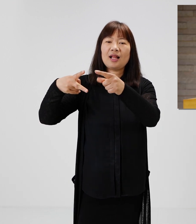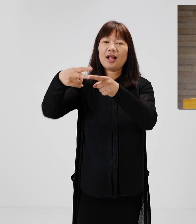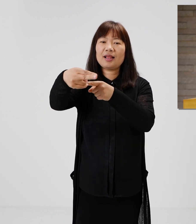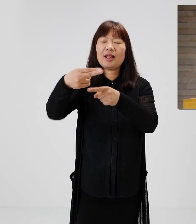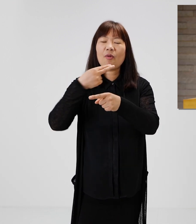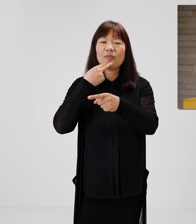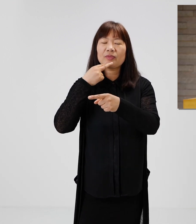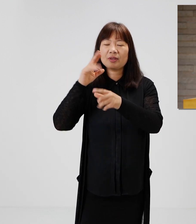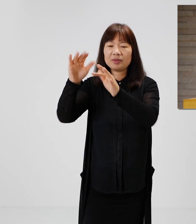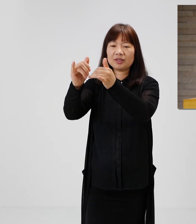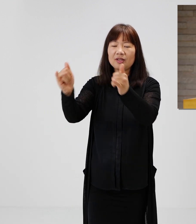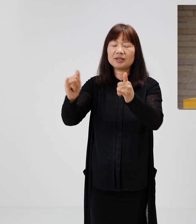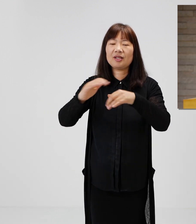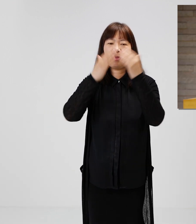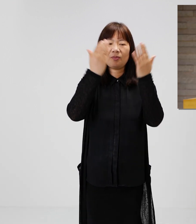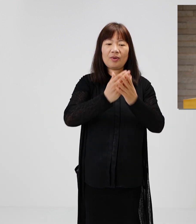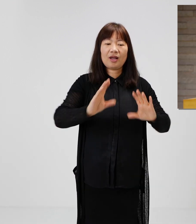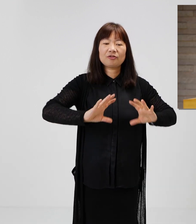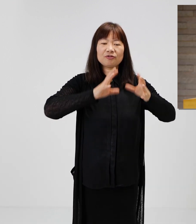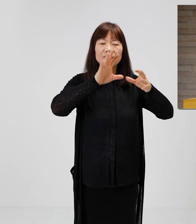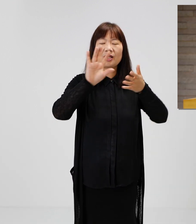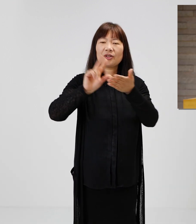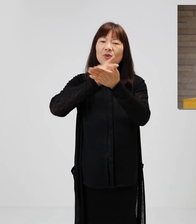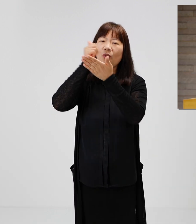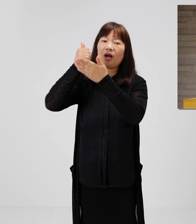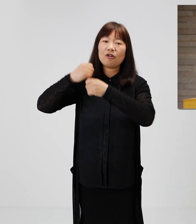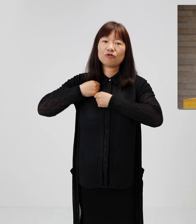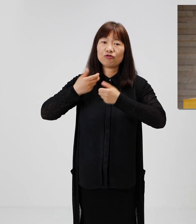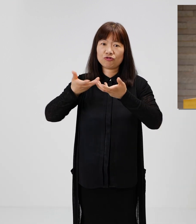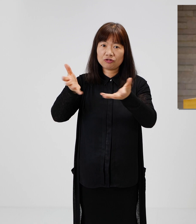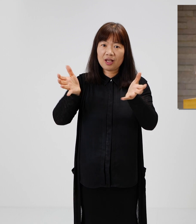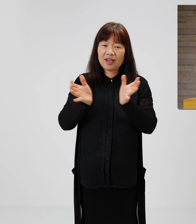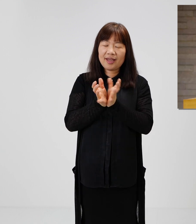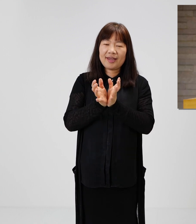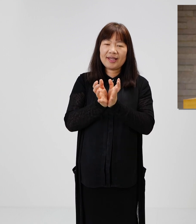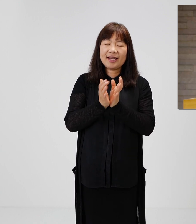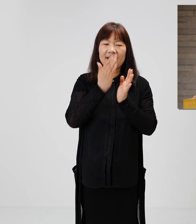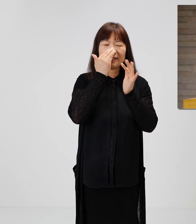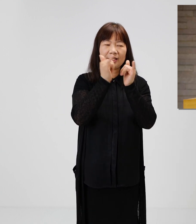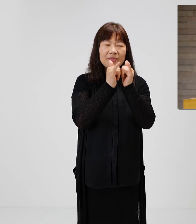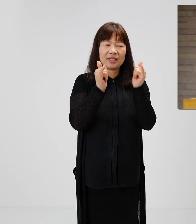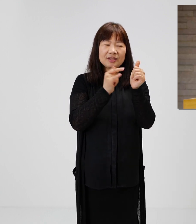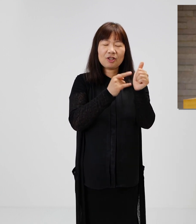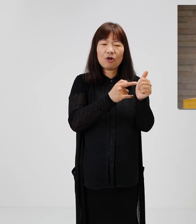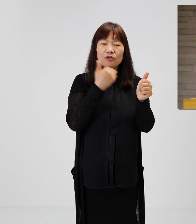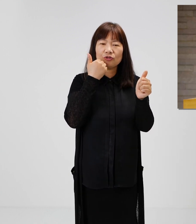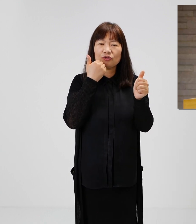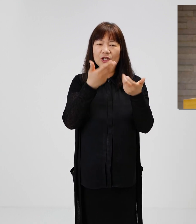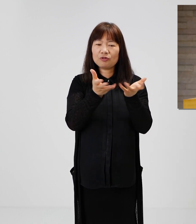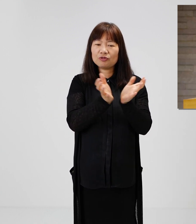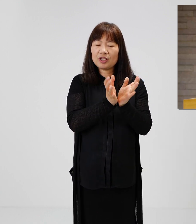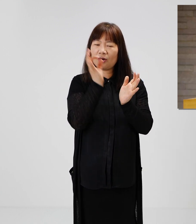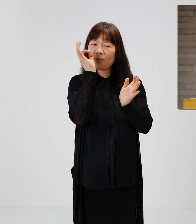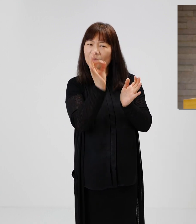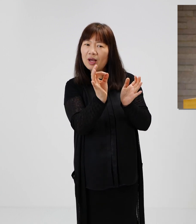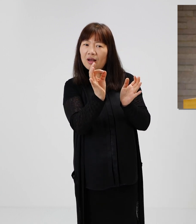만군의 여호와의 군대를, 그 이스라엘 백성들을 누구의 군대로